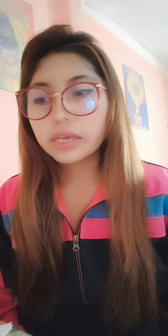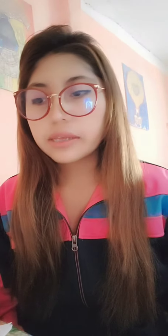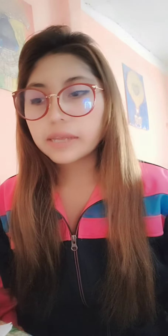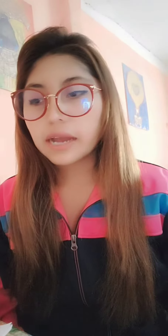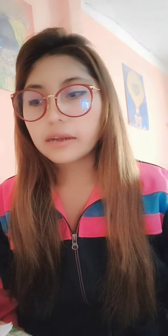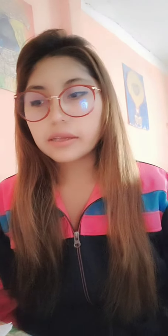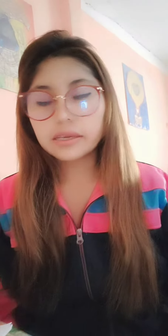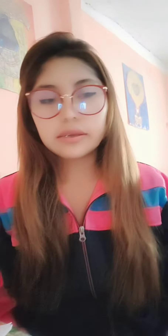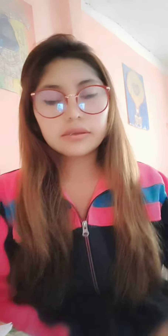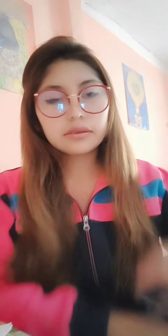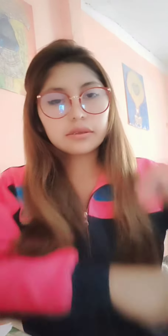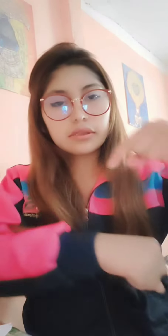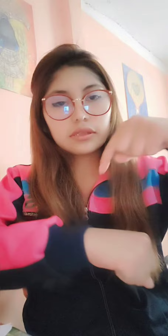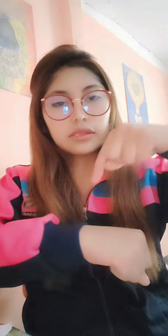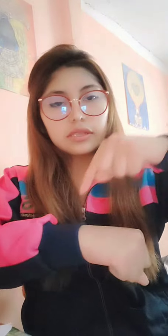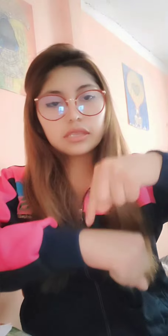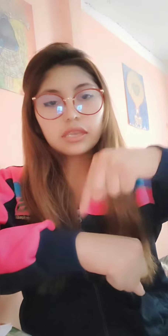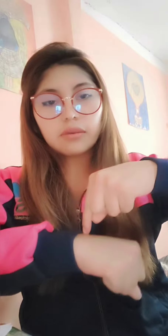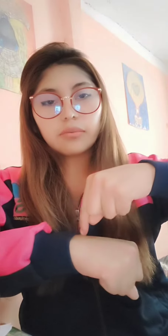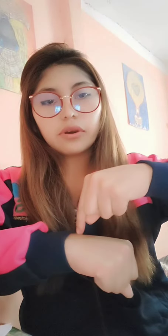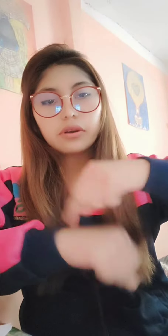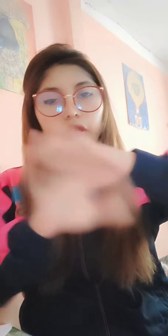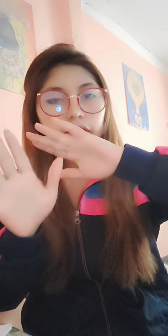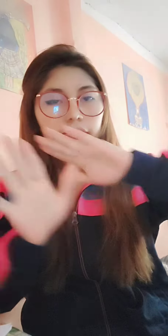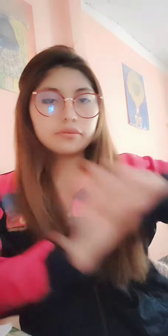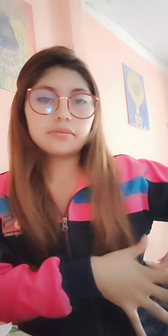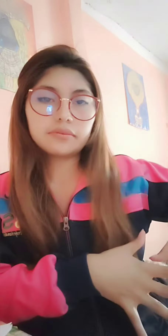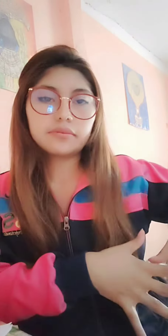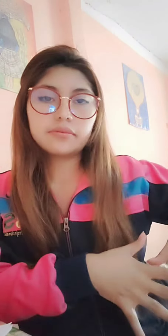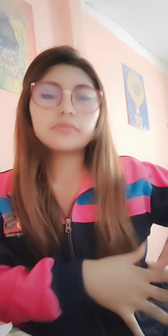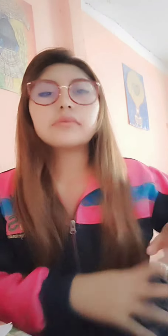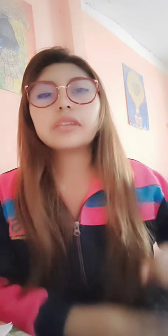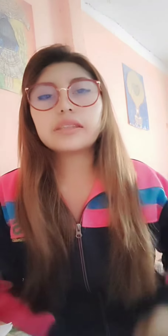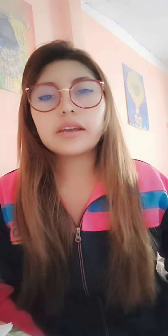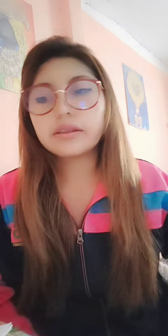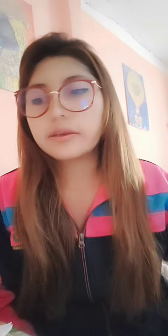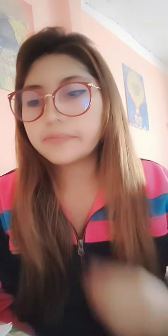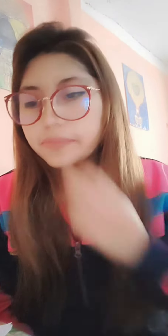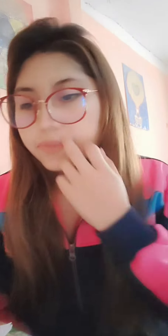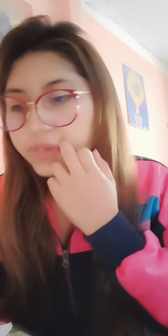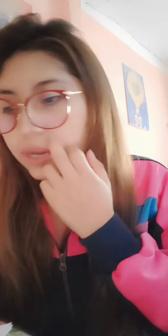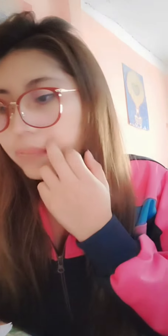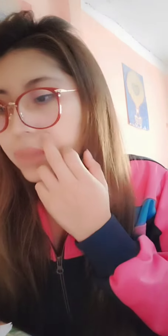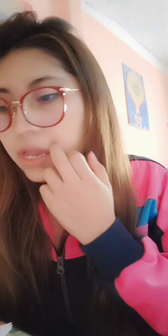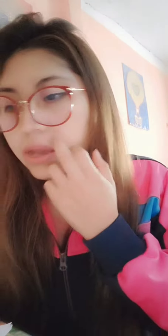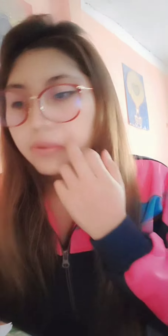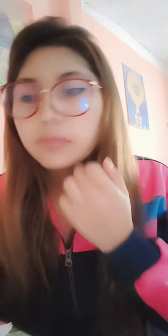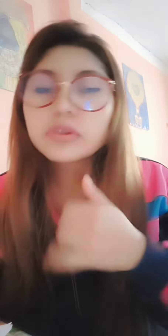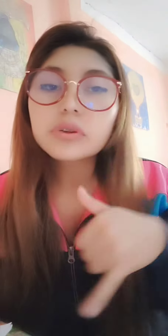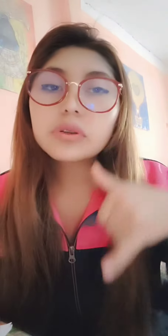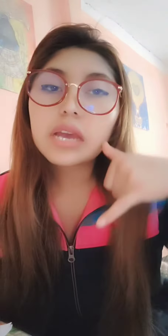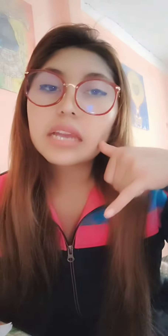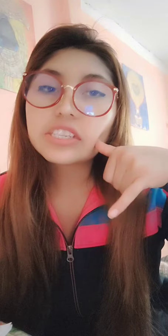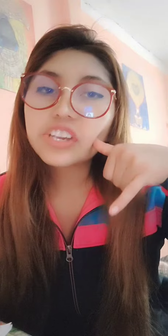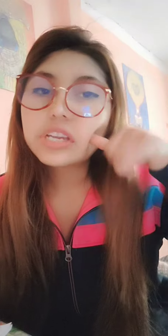tarde. Tiempo y de tarde. Ya. Vamos con ayer.